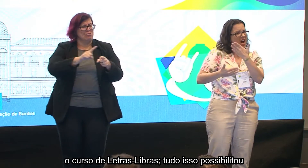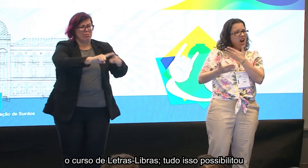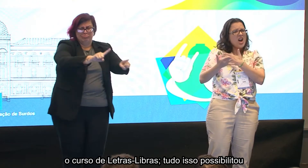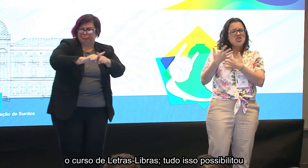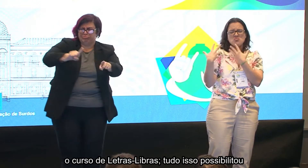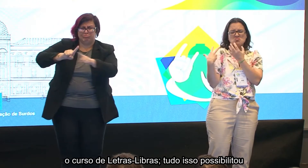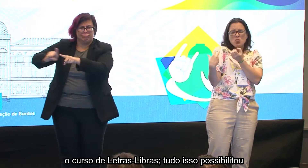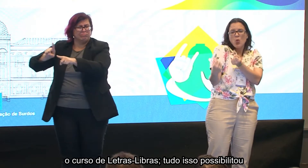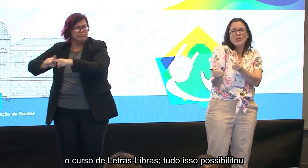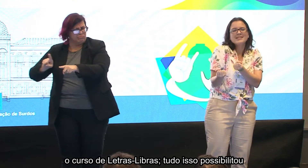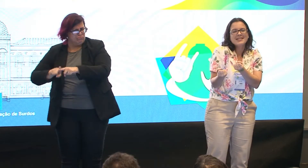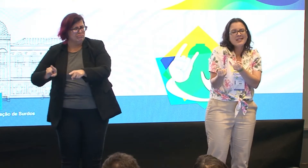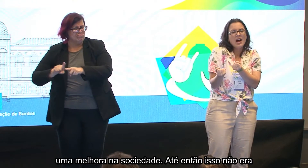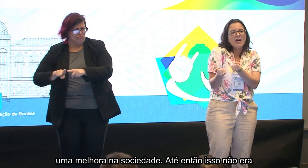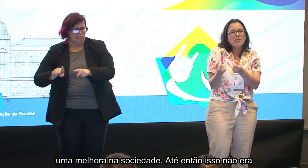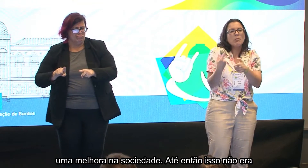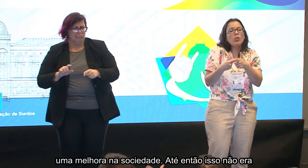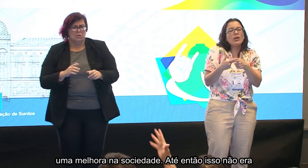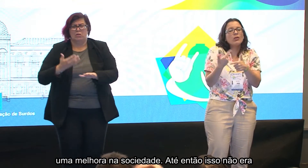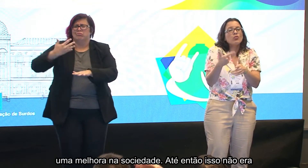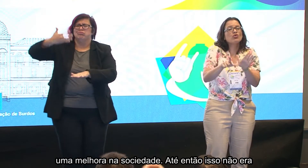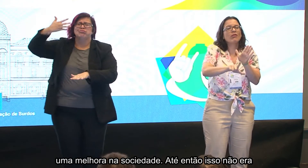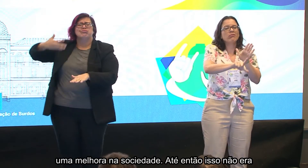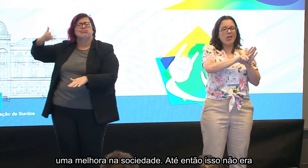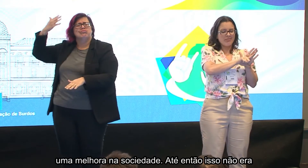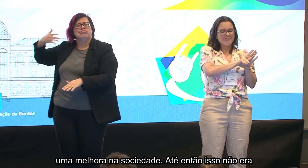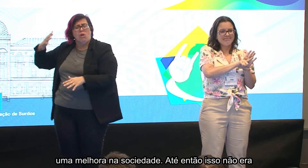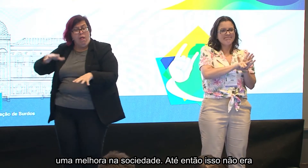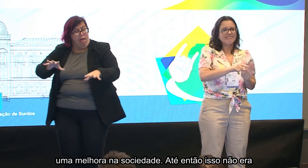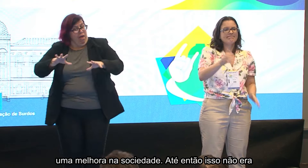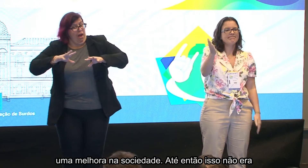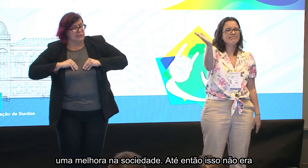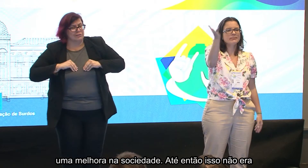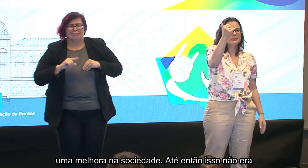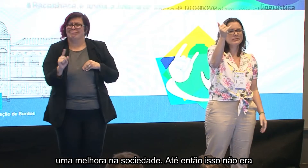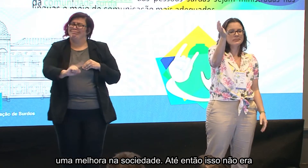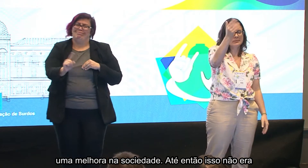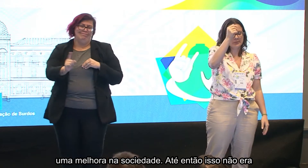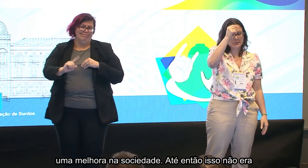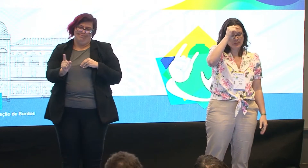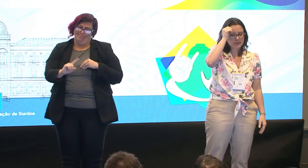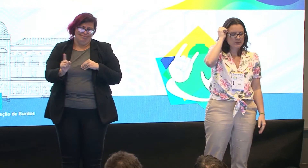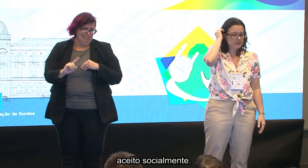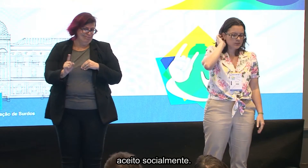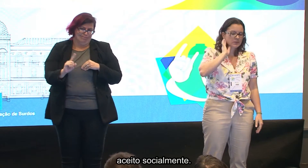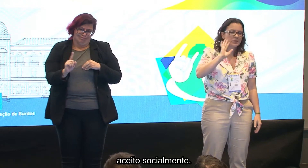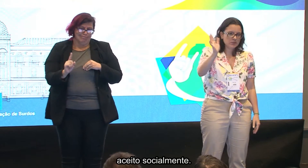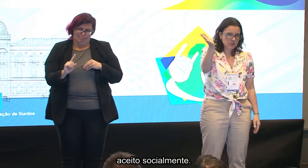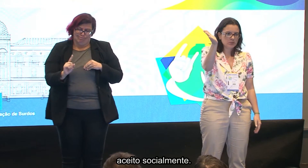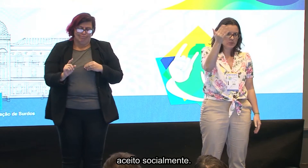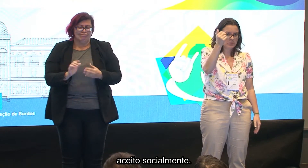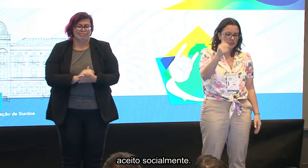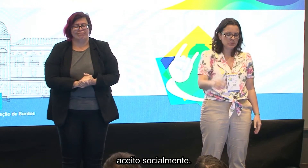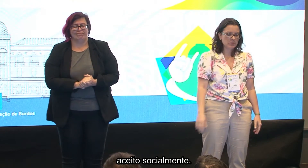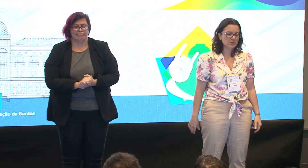isso possibilitou uma melhora na sociedade, porque até então isso não era aceito na sociedade.